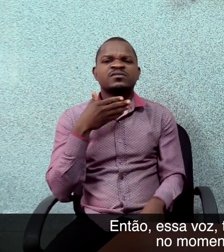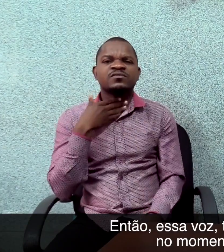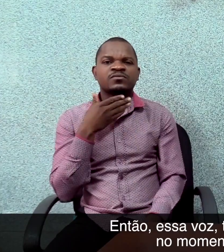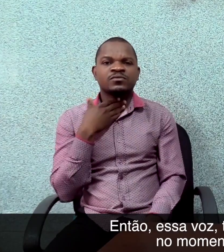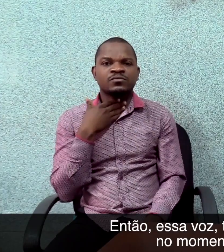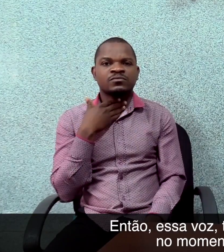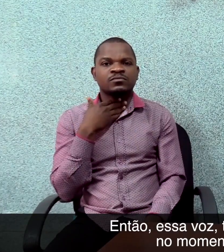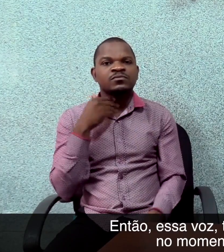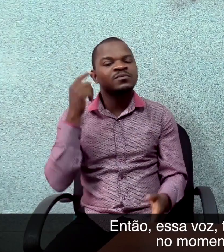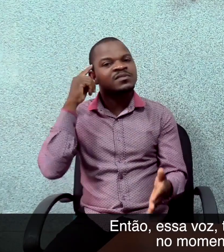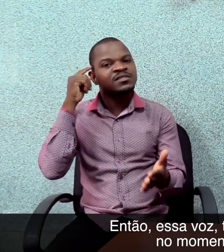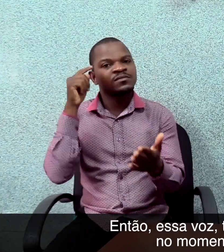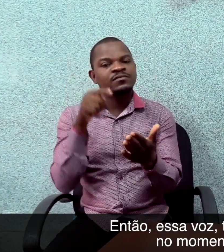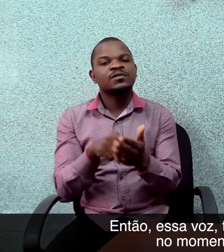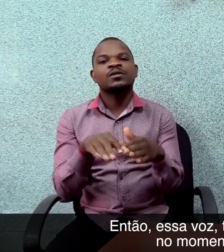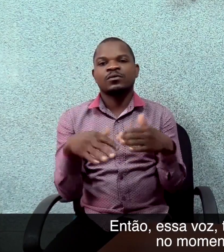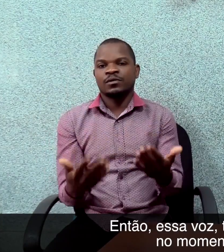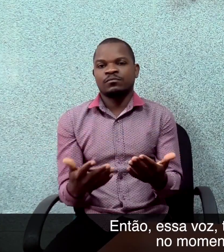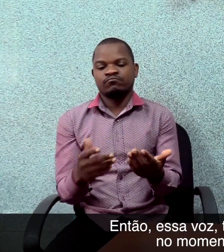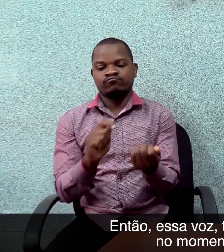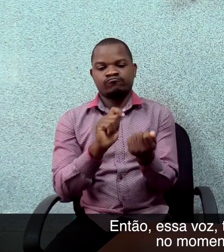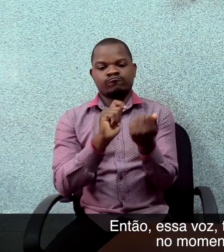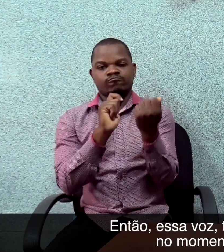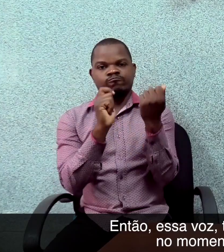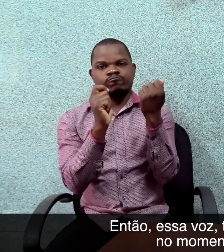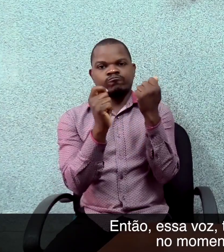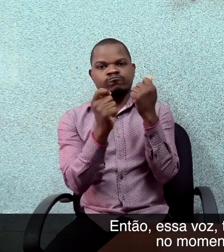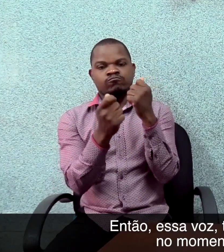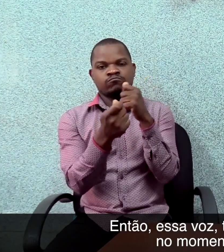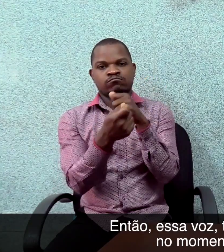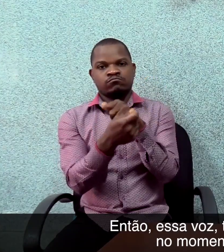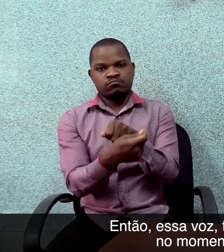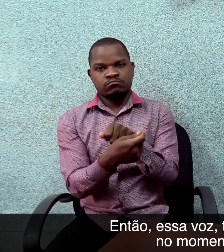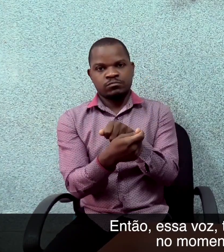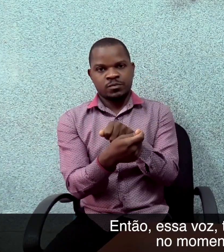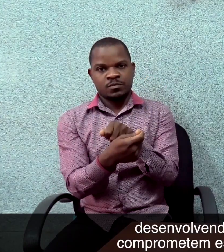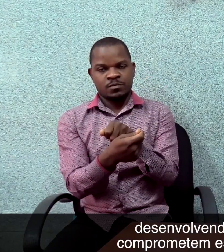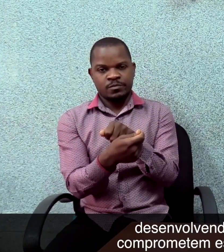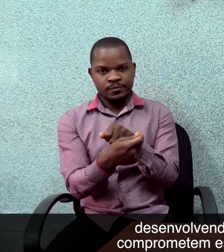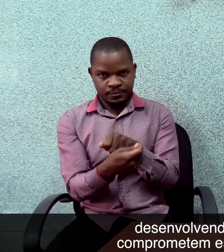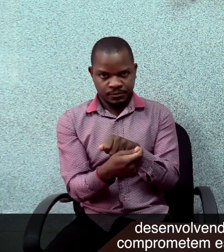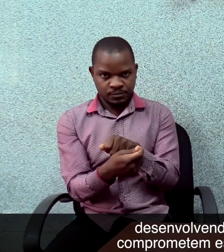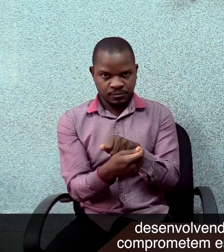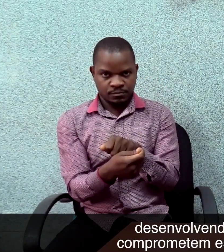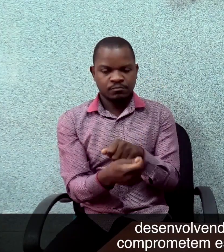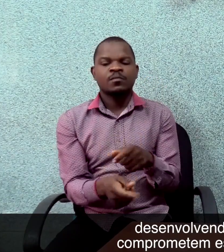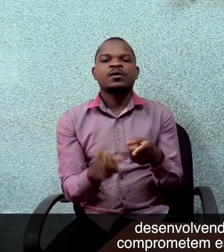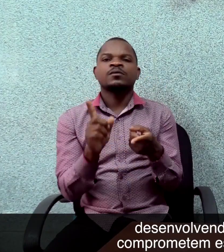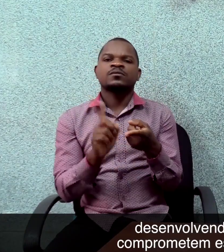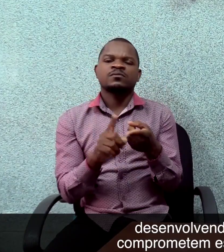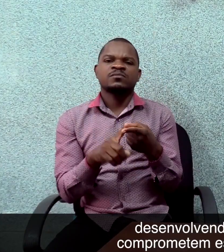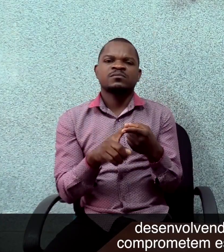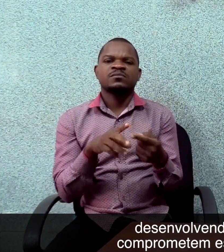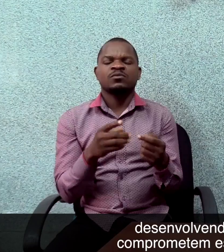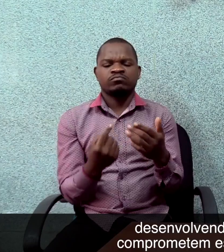também recebe alterações no momento da sua produção, desenvolvendo